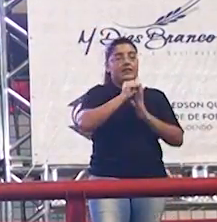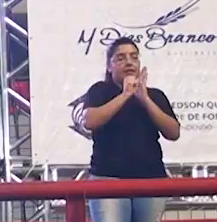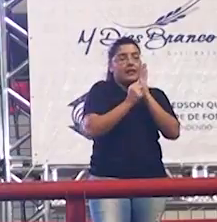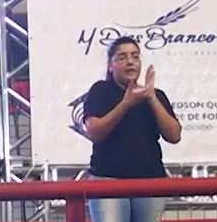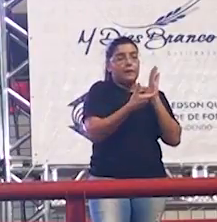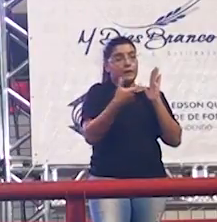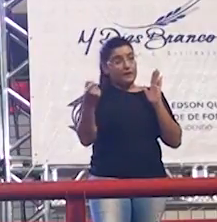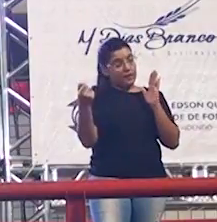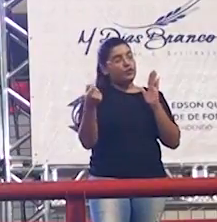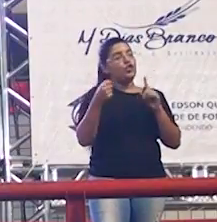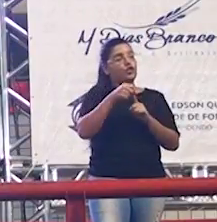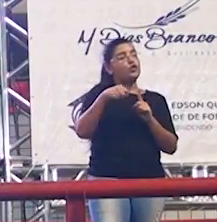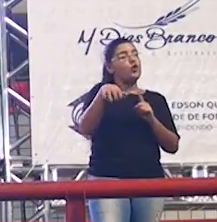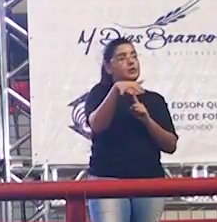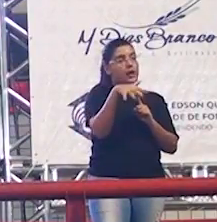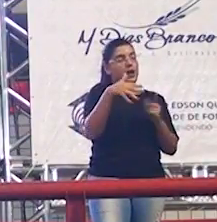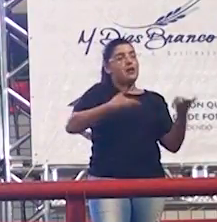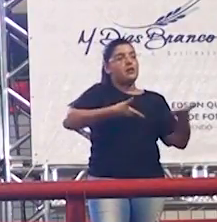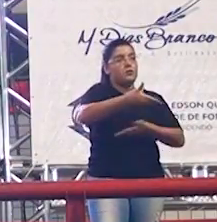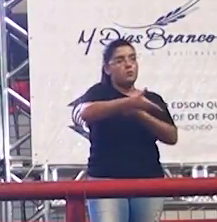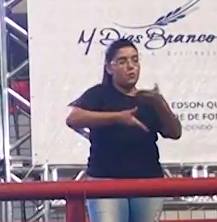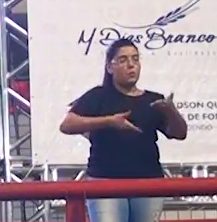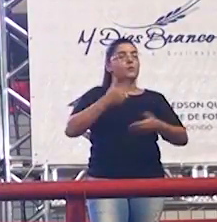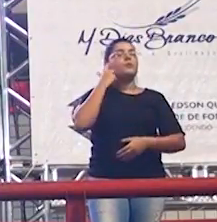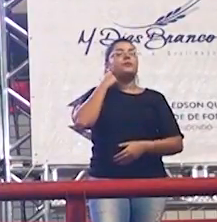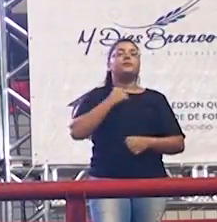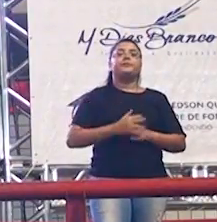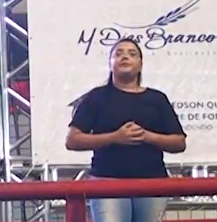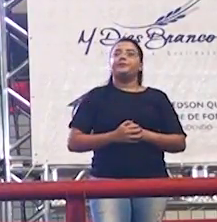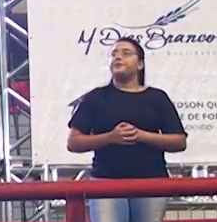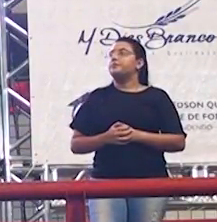o socialismo. Você quer ver uma outra dica?